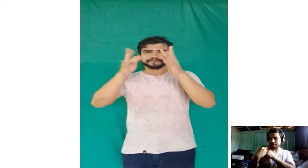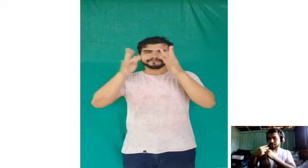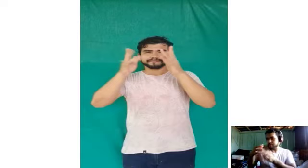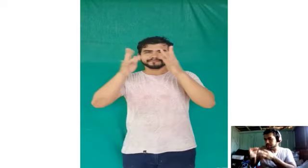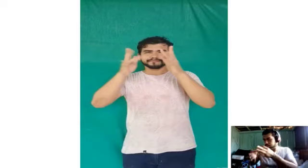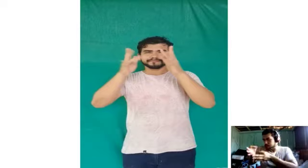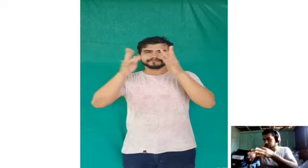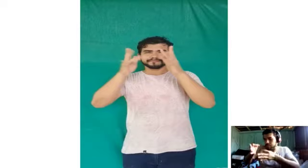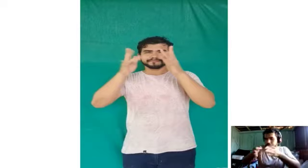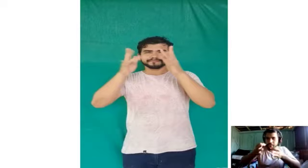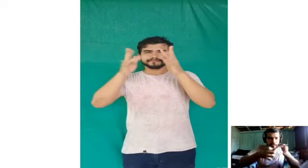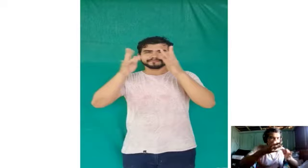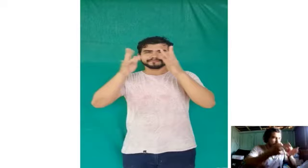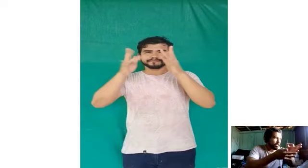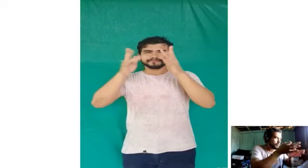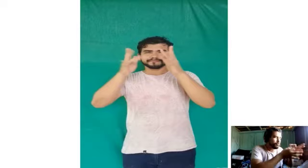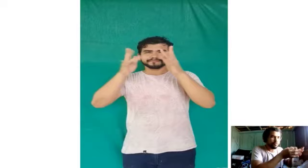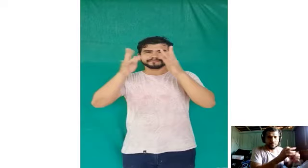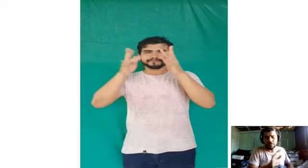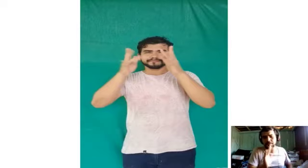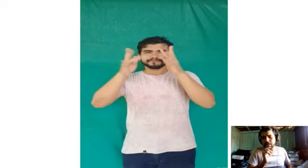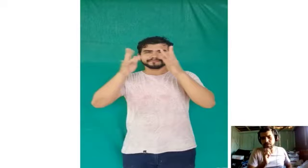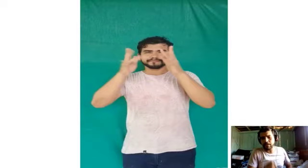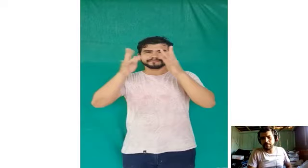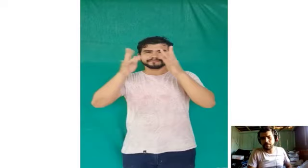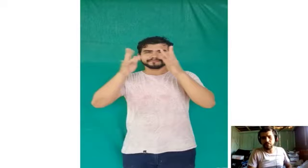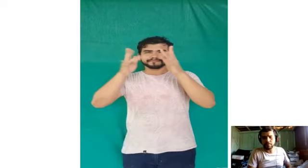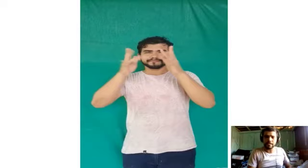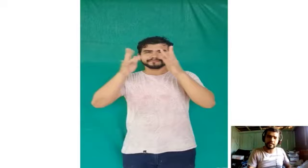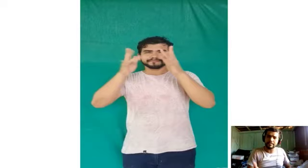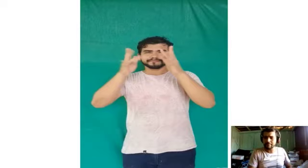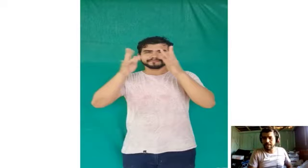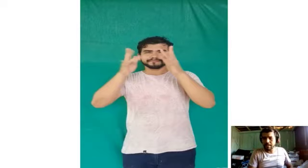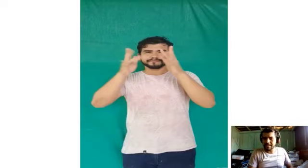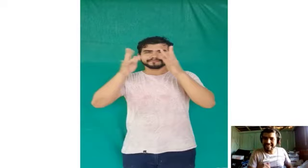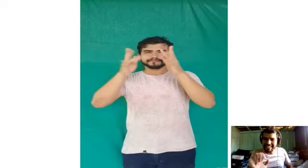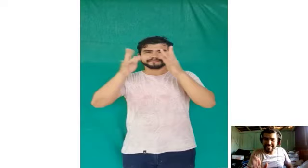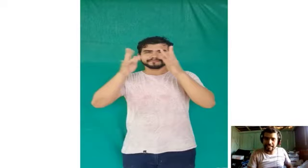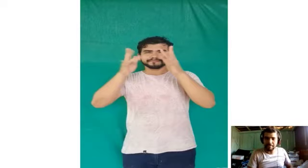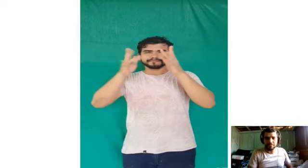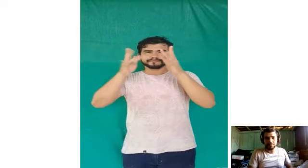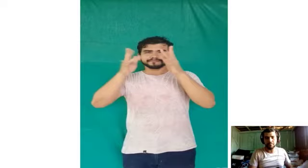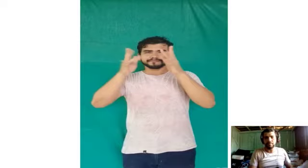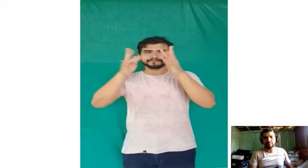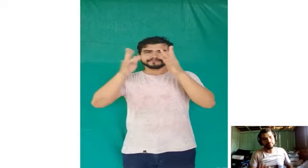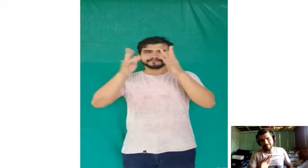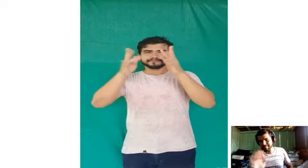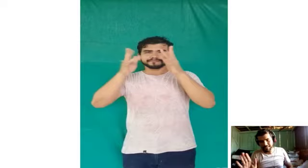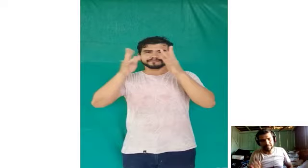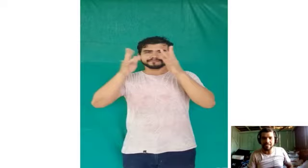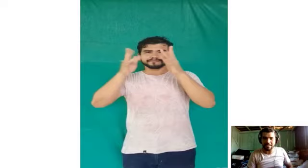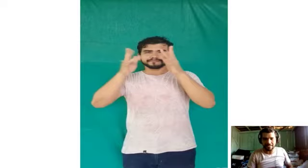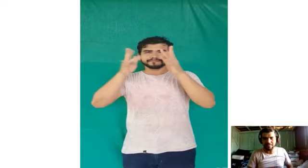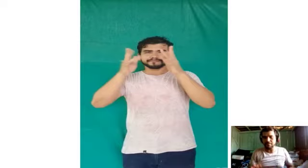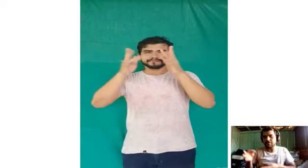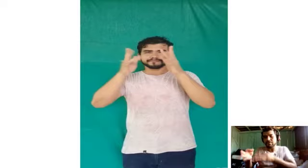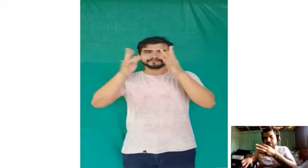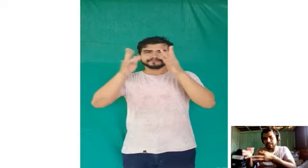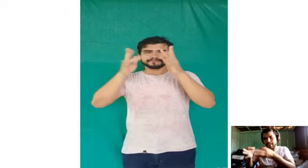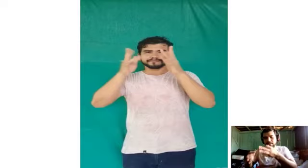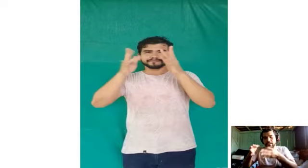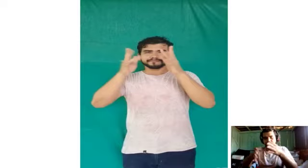Responsável por avaliar. Não vamos usar julgar, porque julgar daria, mas não daria.